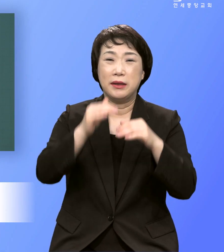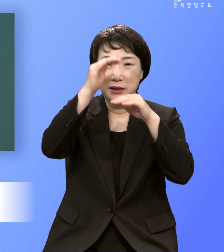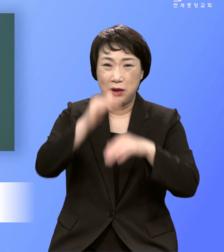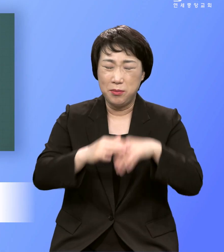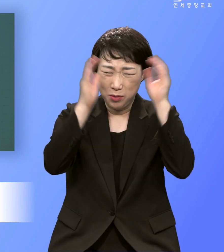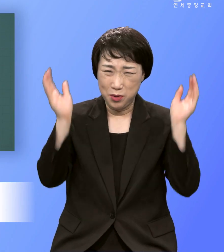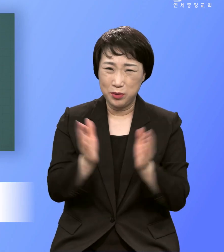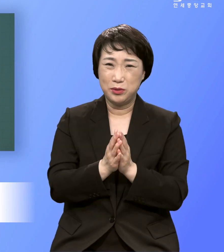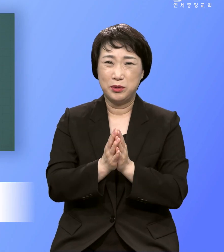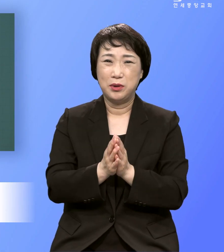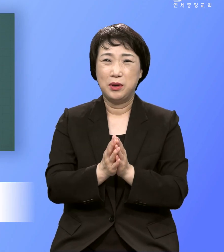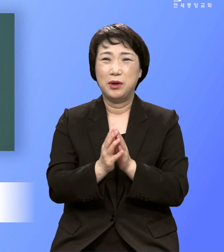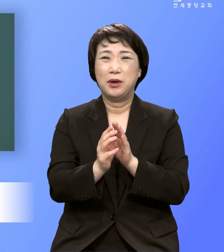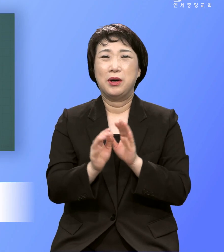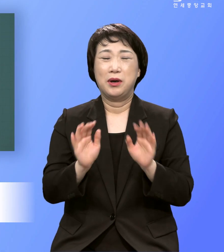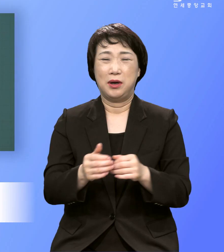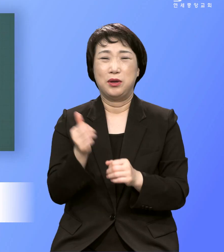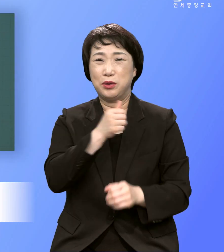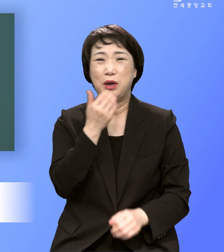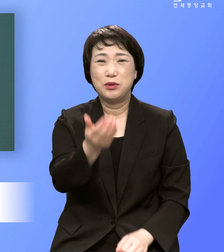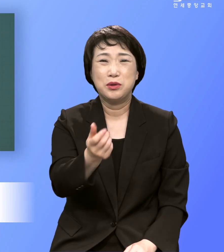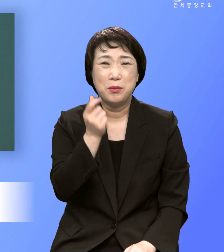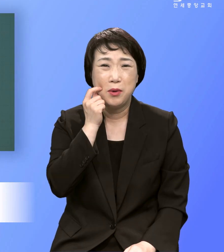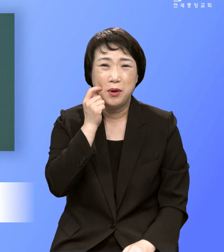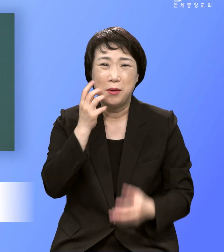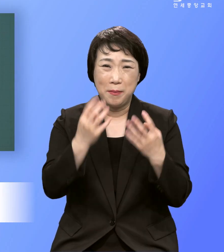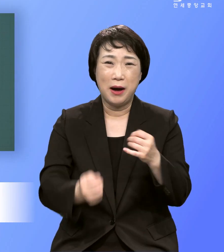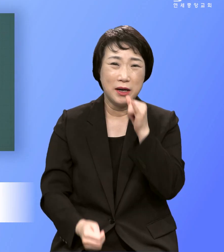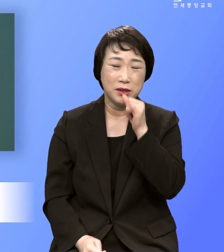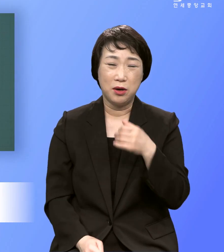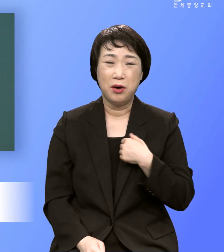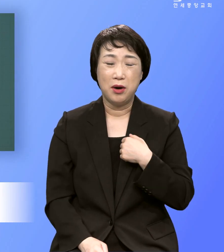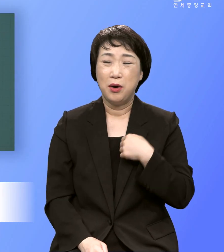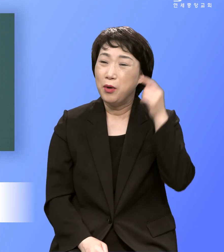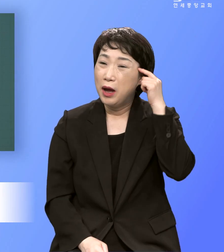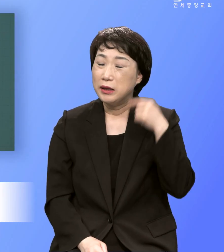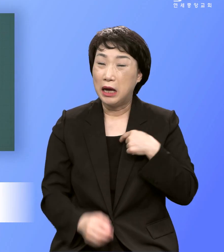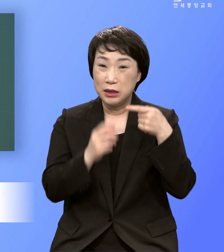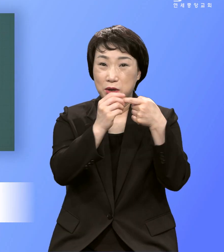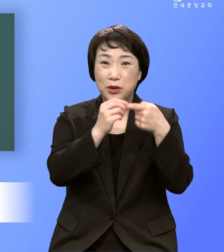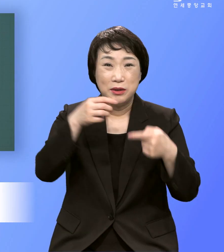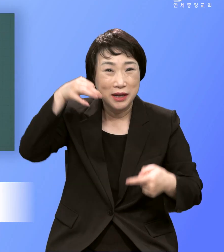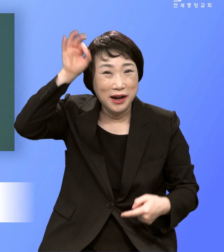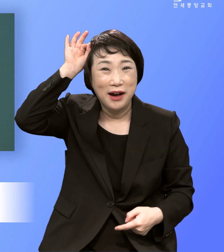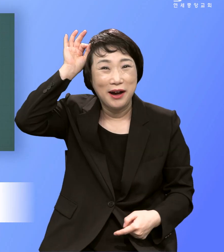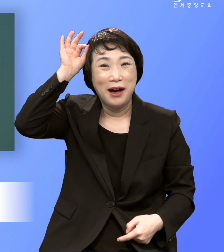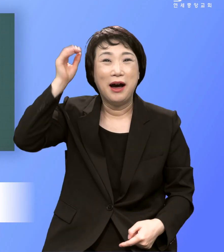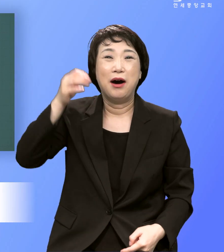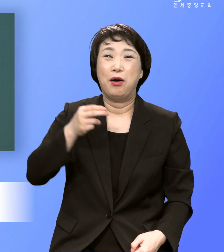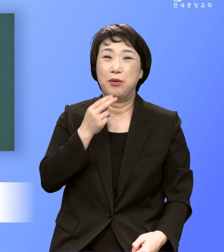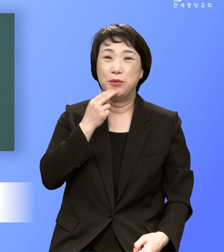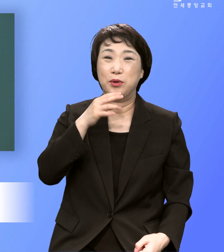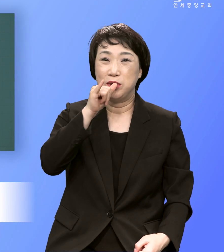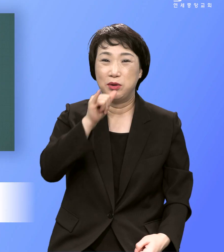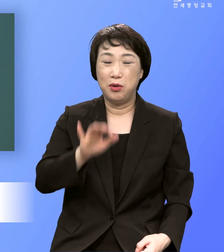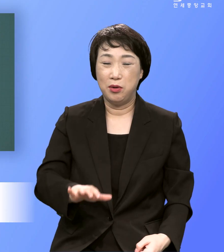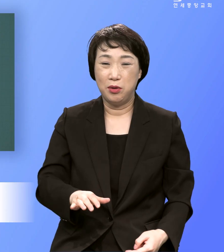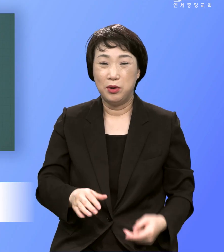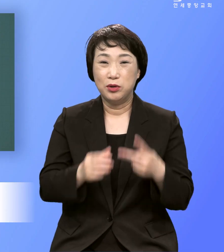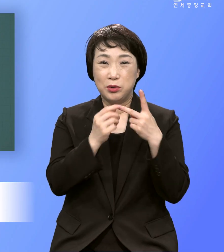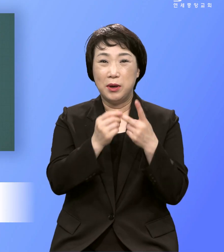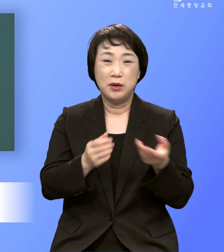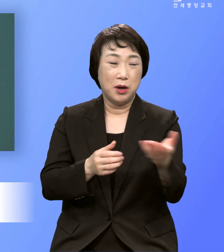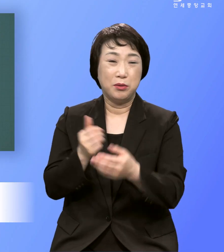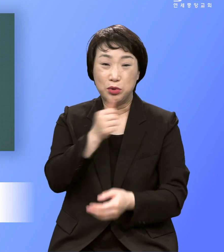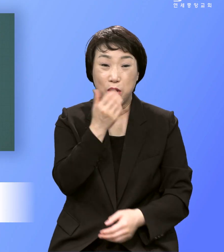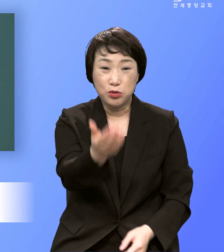다 못한 것들이 많아요. 첫째는 생각이 안 나서 못한 것도 있고, 여러분이 말해도 이해가 안 될